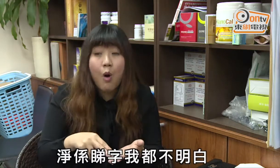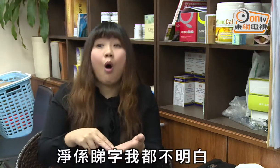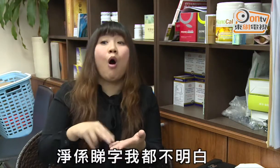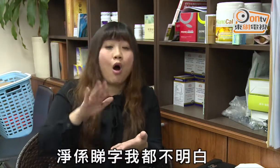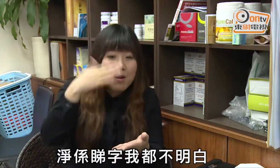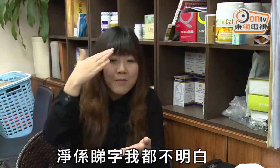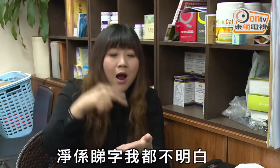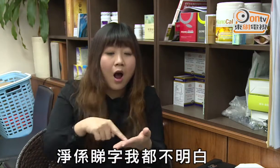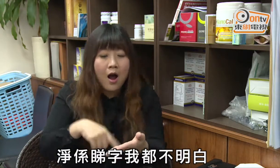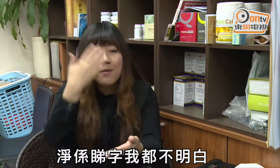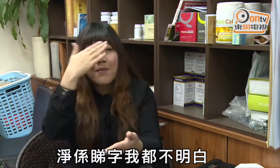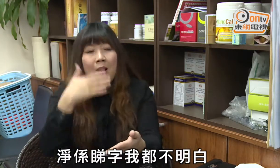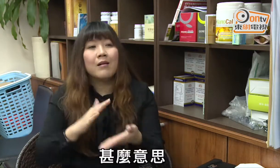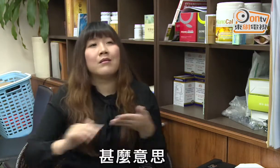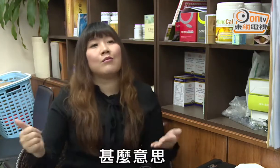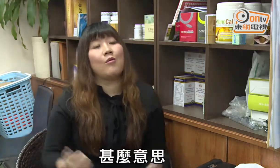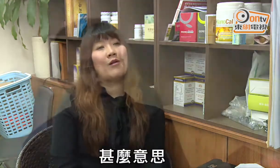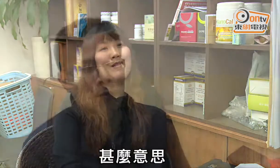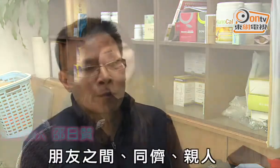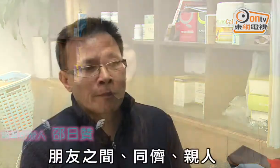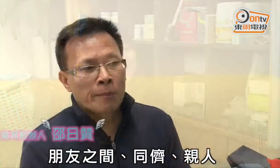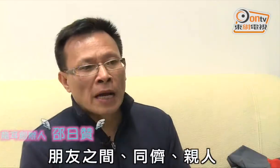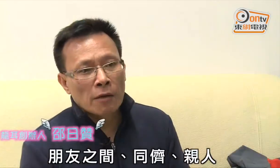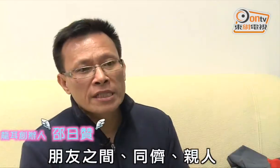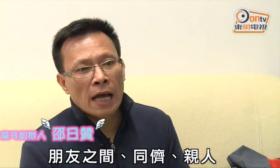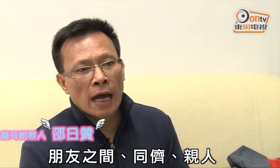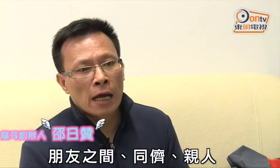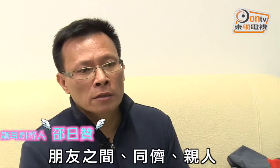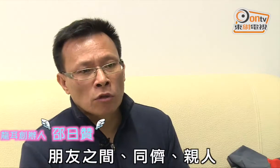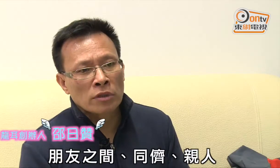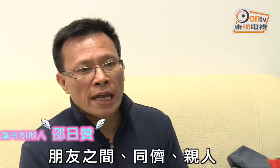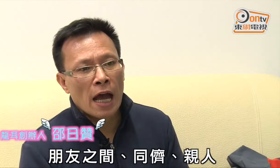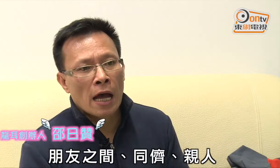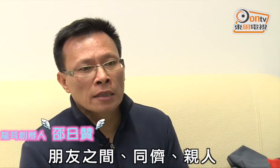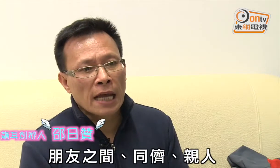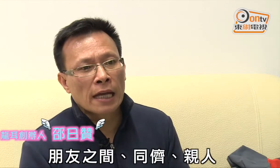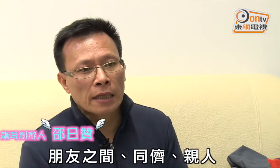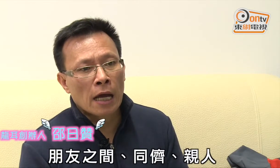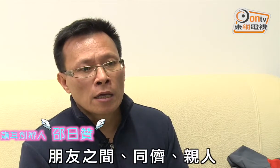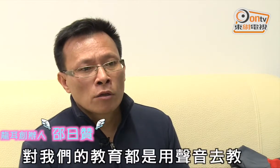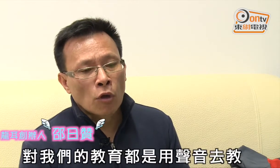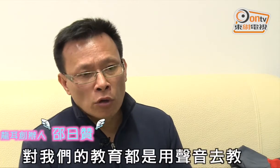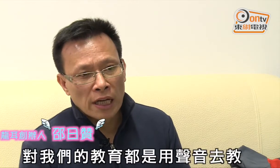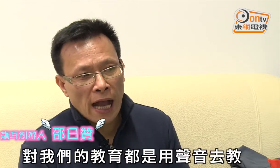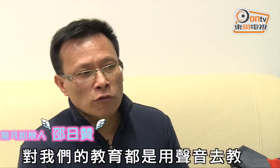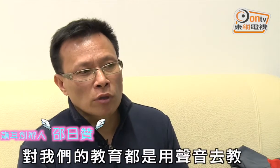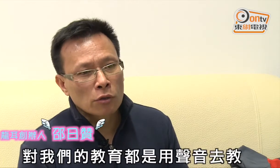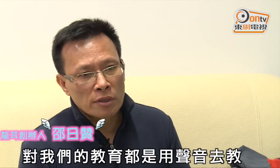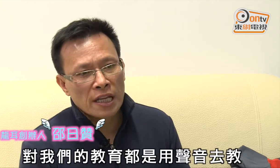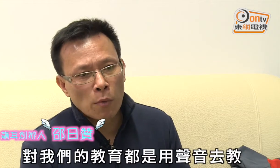明白了，只是看那些字我其實都不知道什麼意思。朋友之間啊，同齊啊，親人啊，對我們的教導都用聲音去